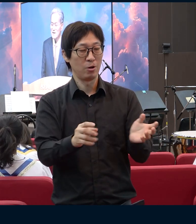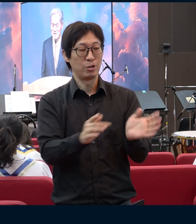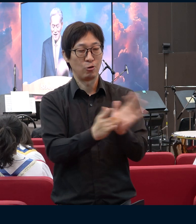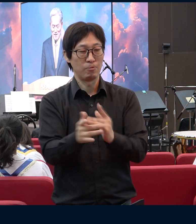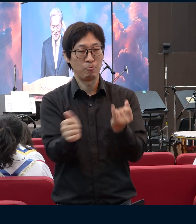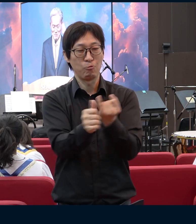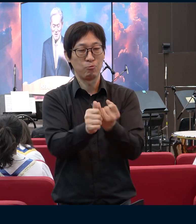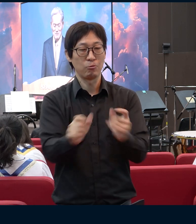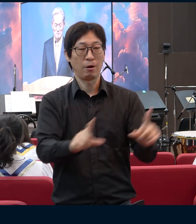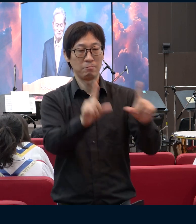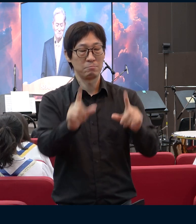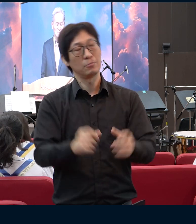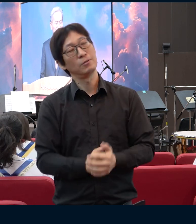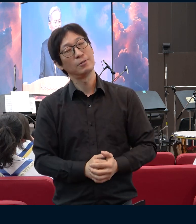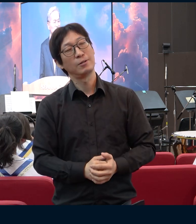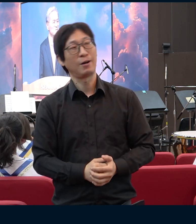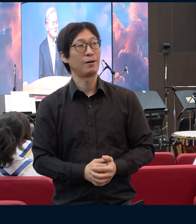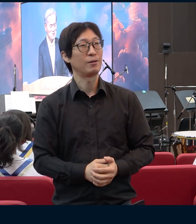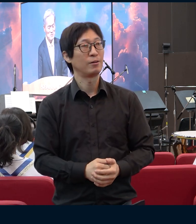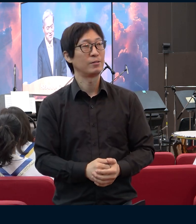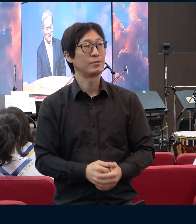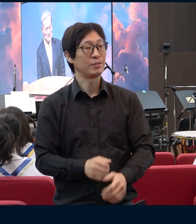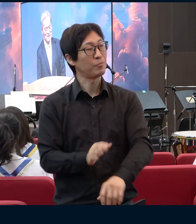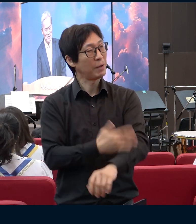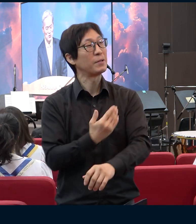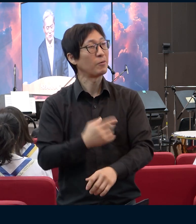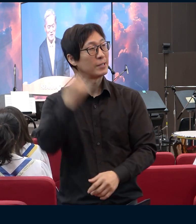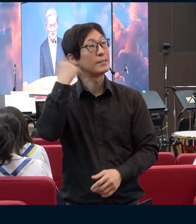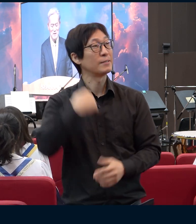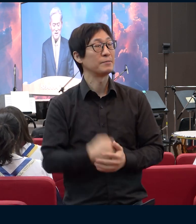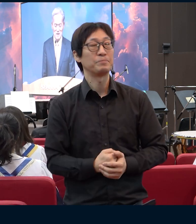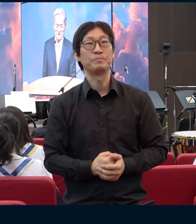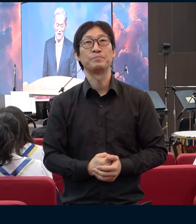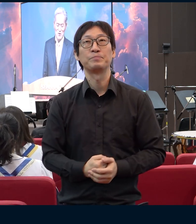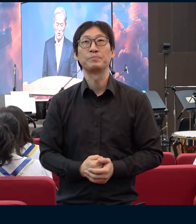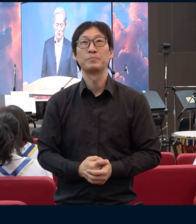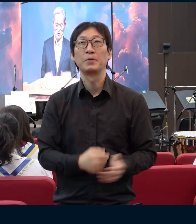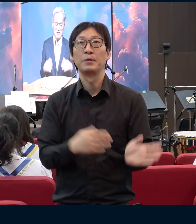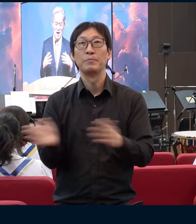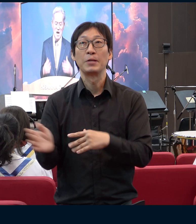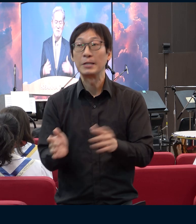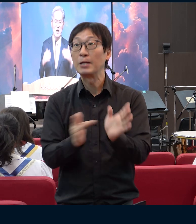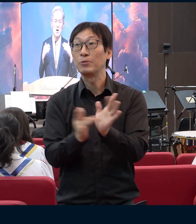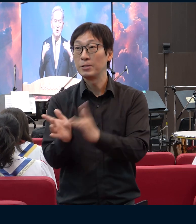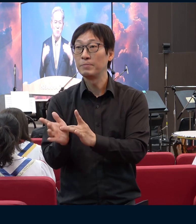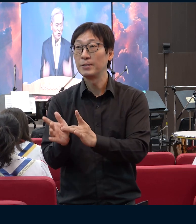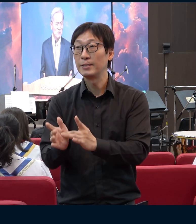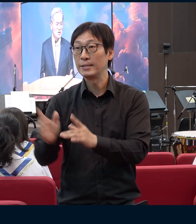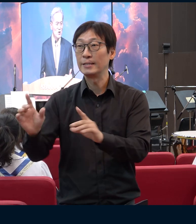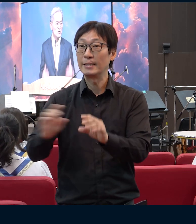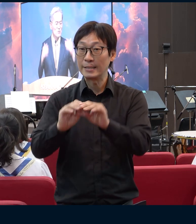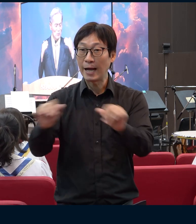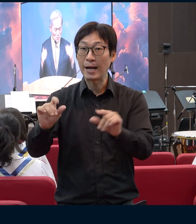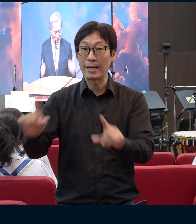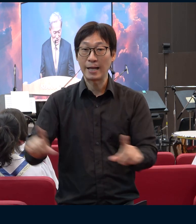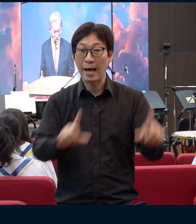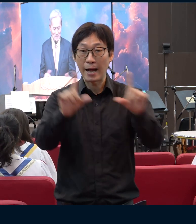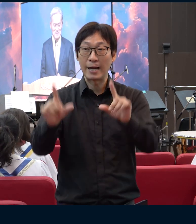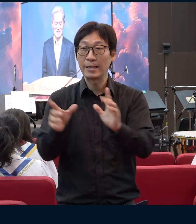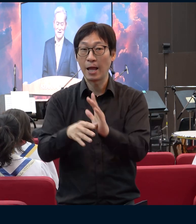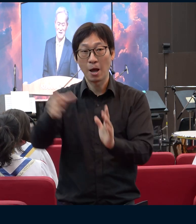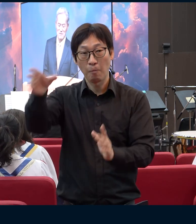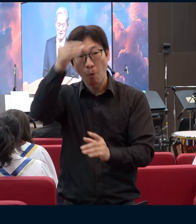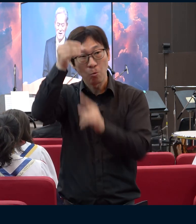아니야? 이 생각을 했습니다. 그렇습니다. 예수님이 이 땅에서 우리의 삶의 본이 되신 것은